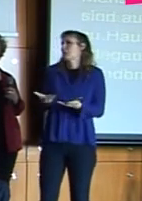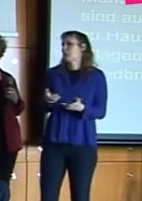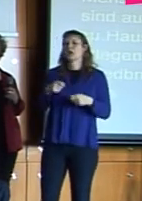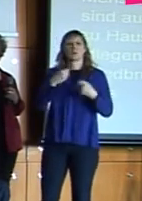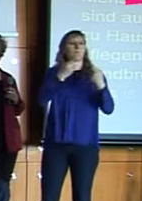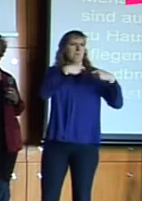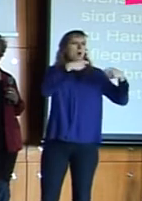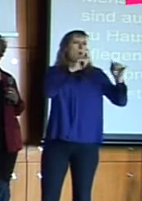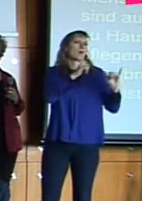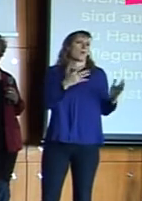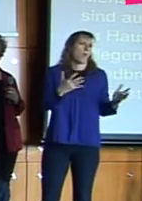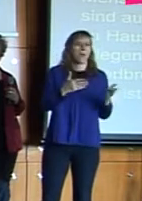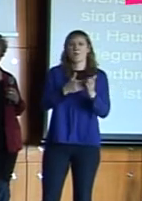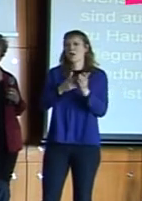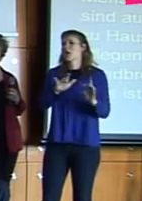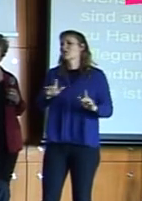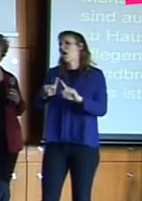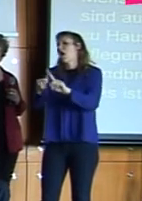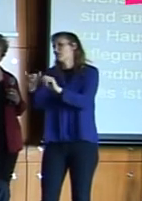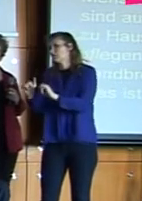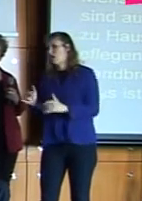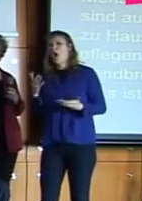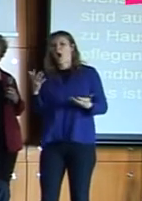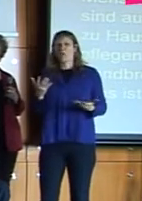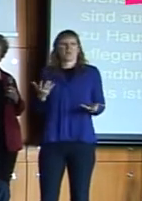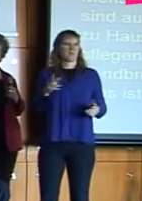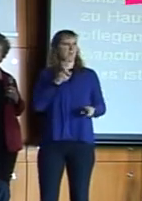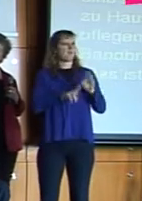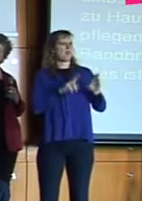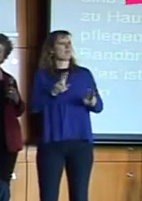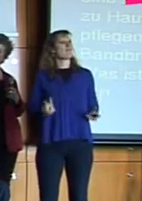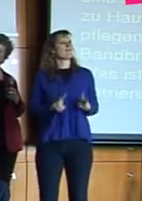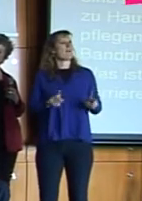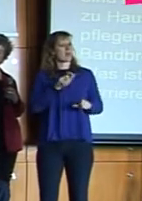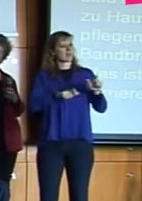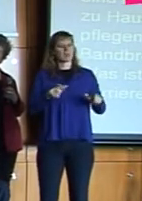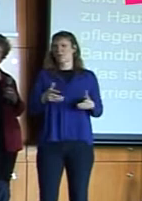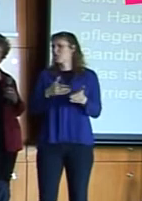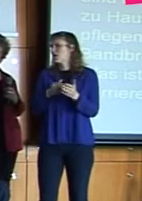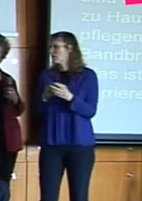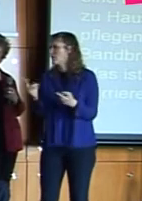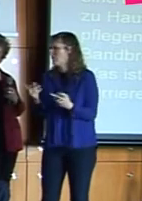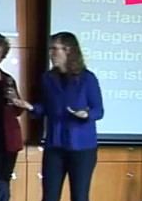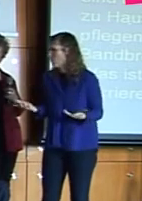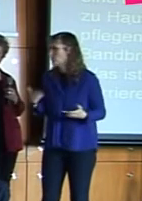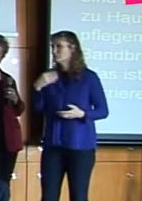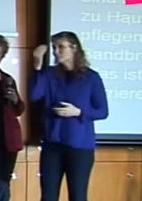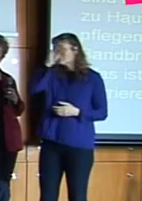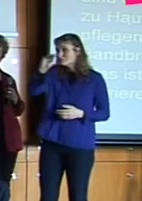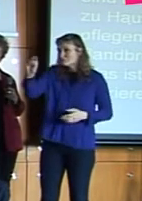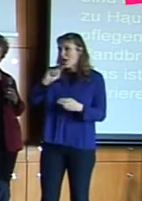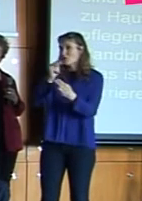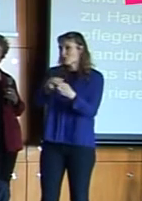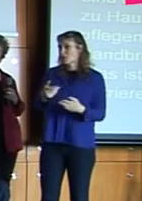Barrieren und es gibt vielleicht irgendwelche anderen Barrieren. Was haben denn pflegende Angehörige für Barrieren? Dann kann ich Ihnen nur